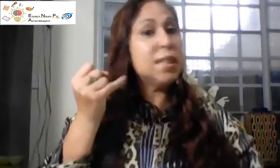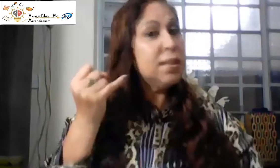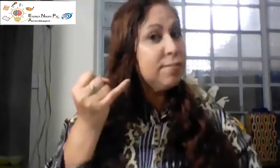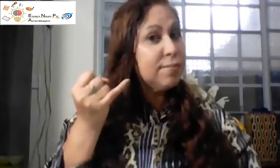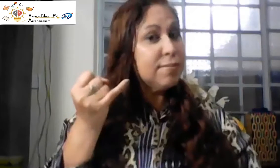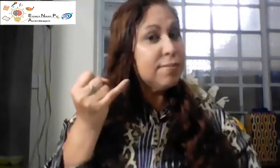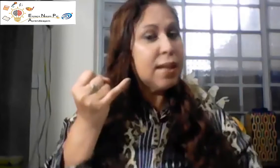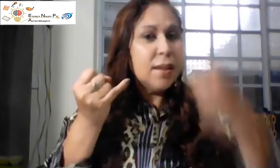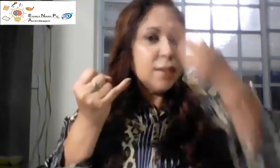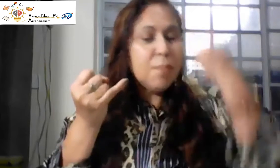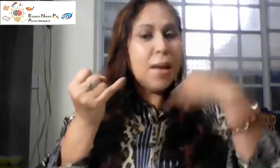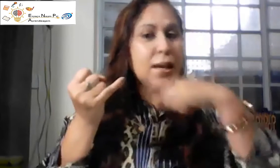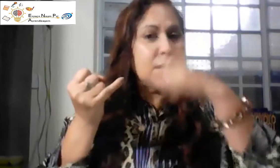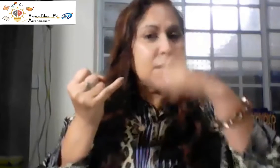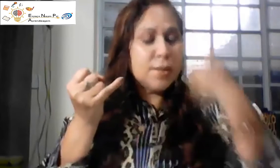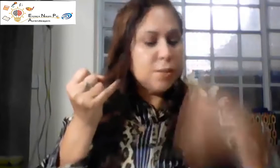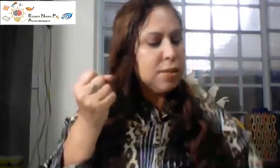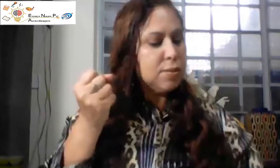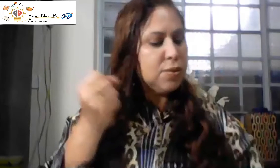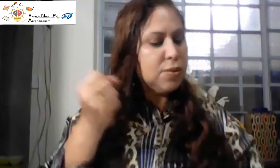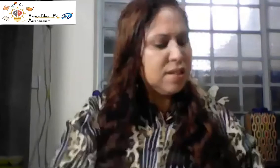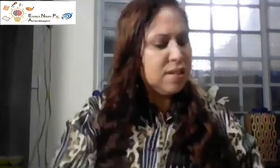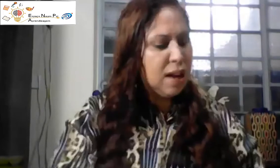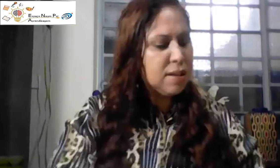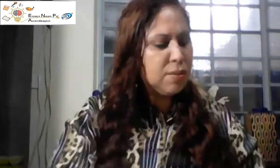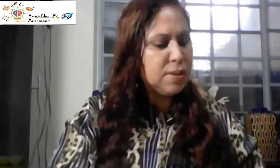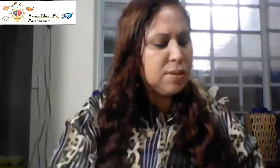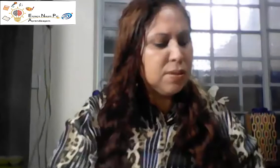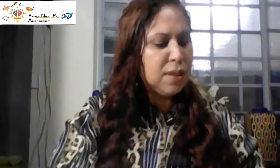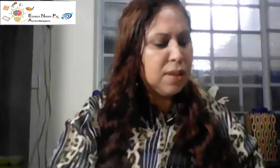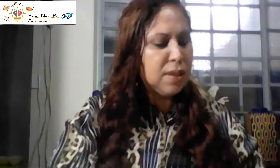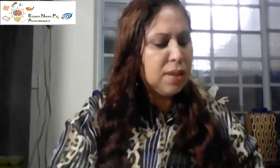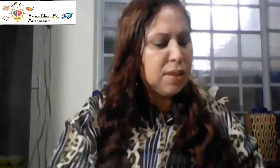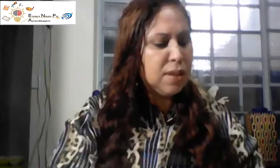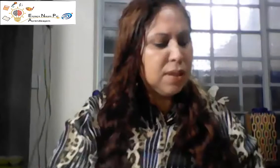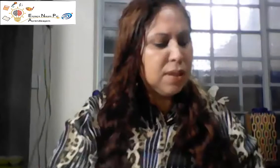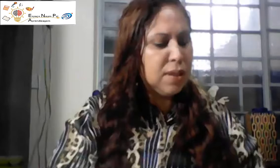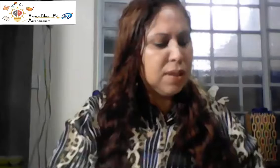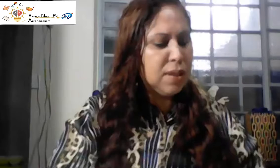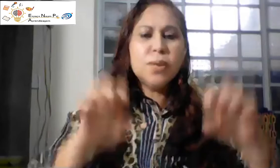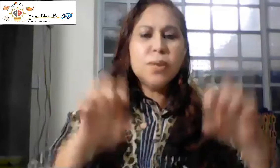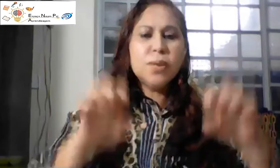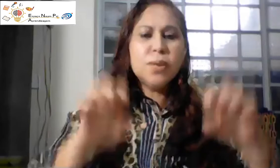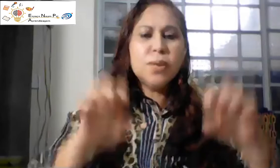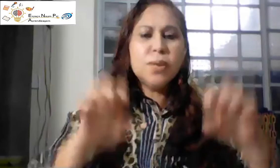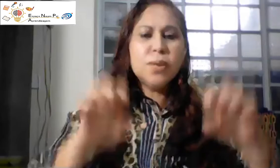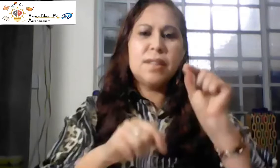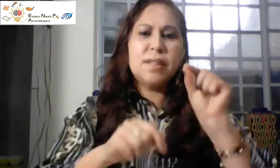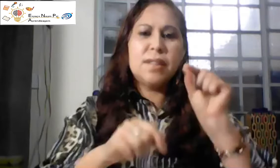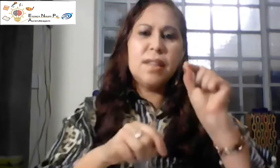dedinho, se, né? Marcando com as expressões faciais, as condicionais, e as